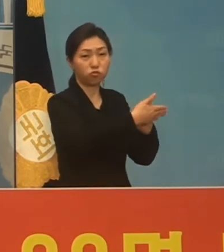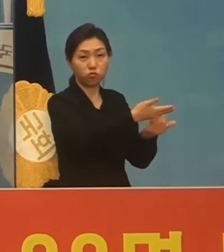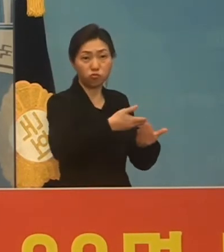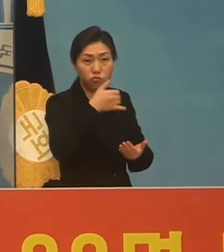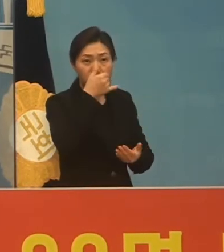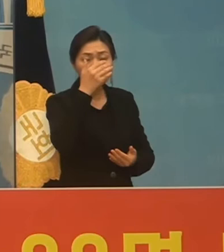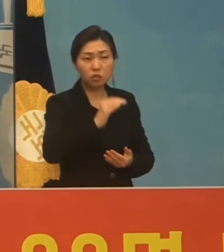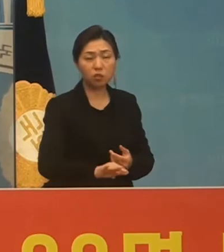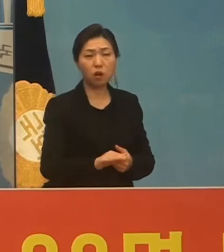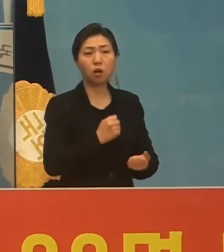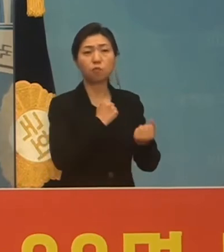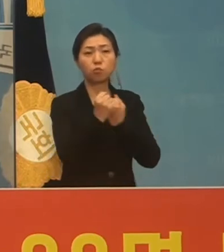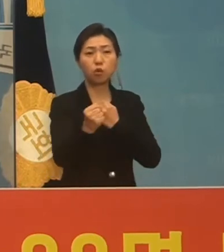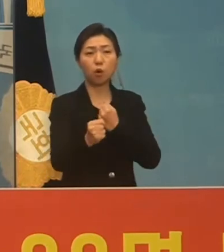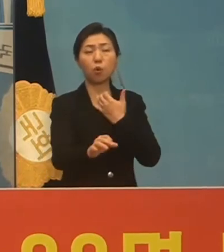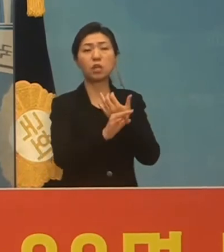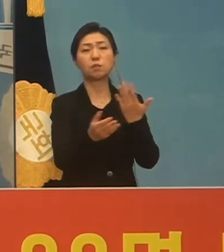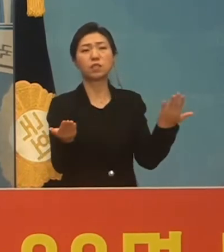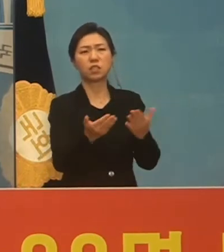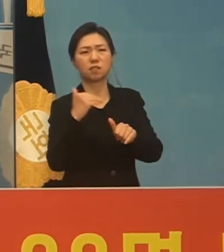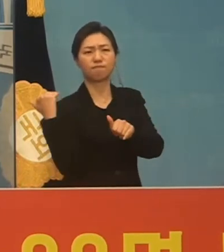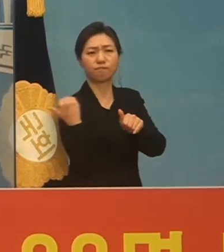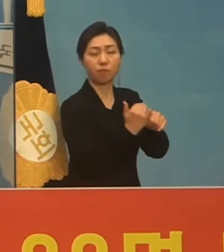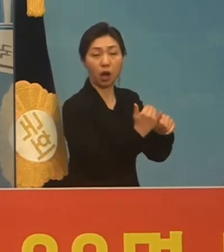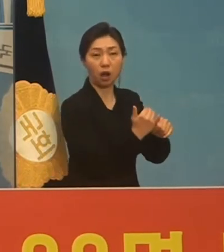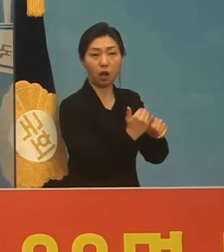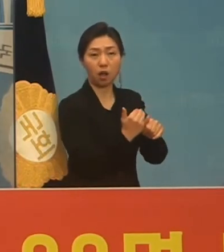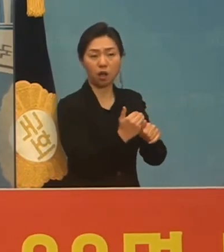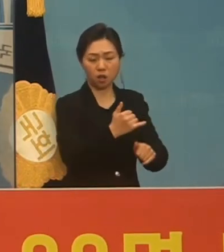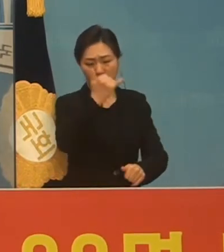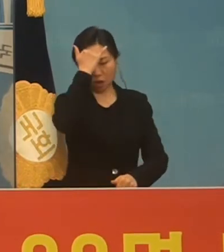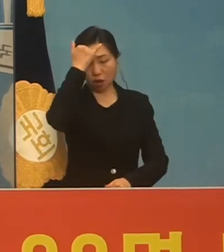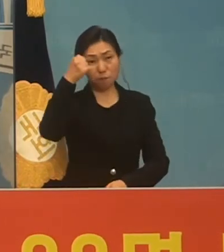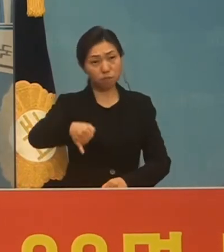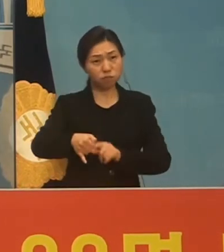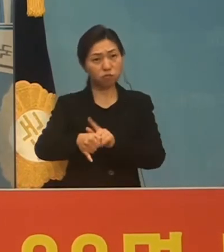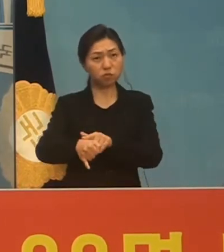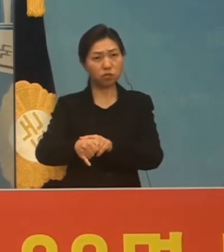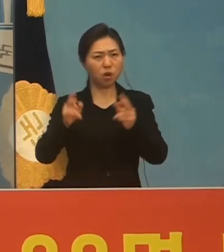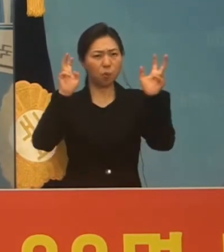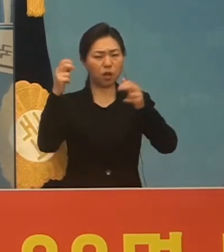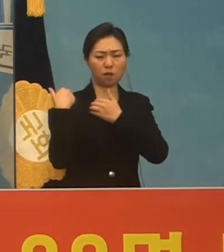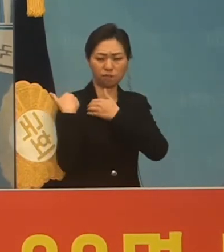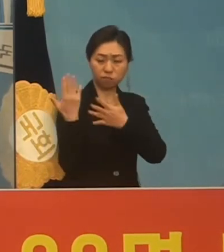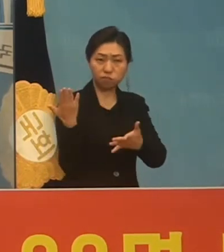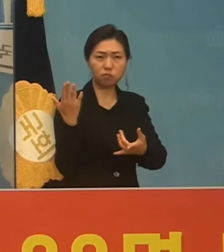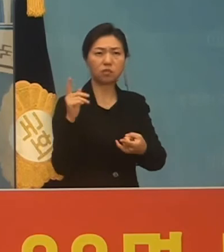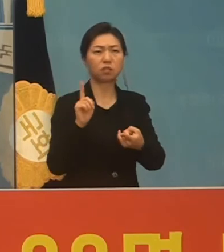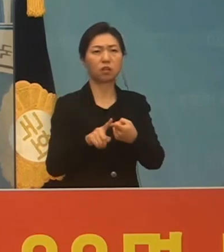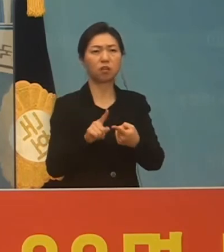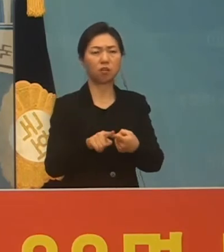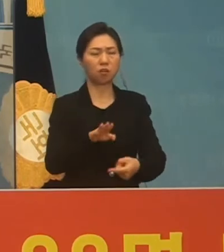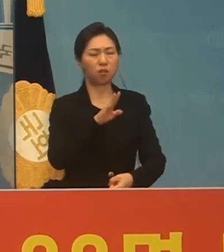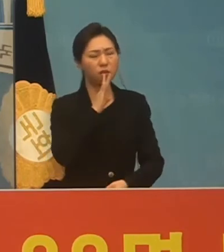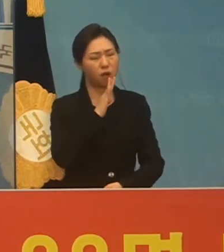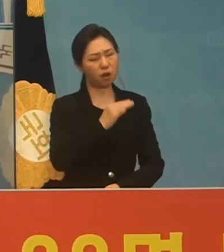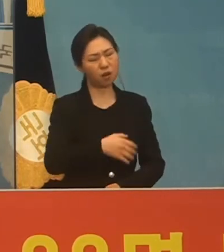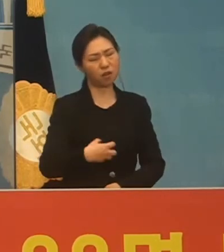비정규직을 집단 해고하는 부도덕 기업에 대해 나몰라라 하는 것은 무책임한 모습입니다.